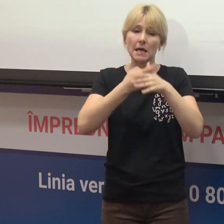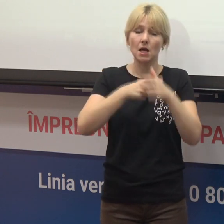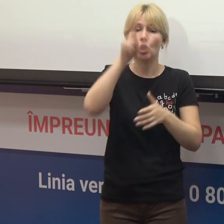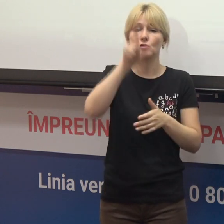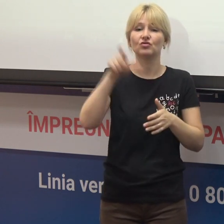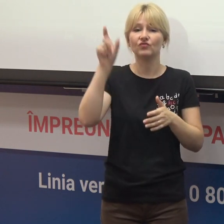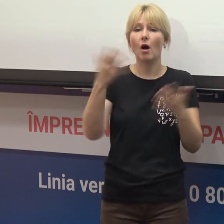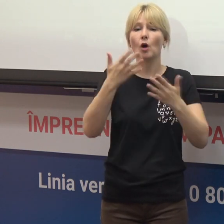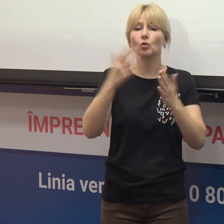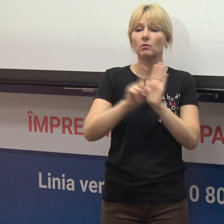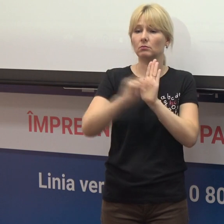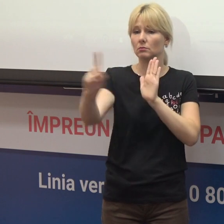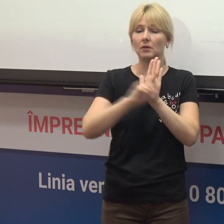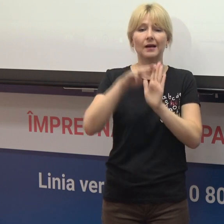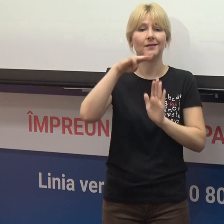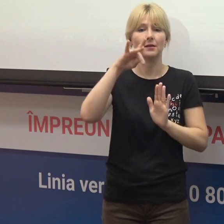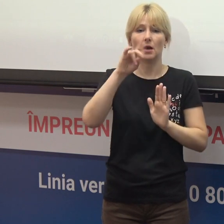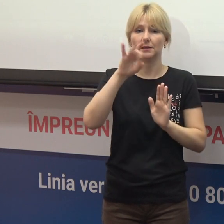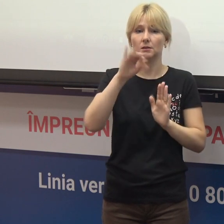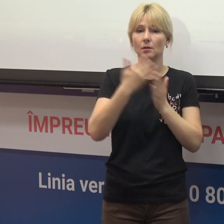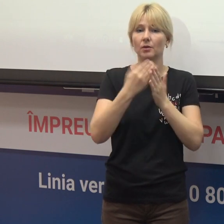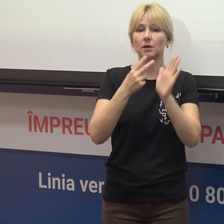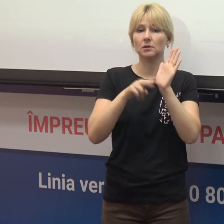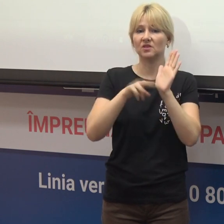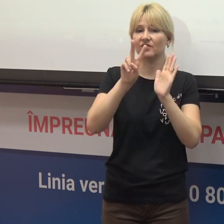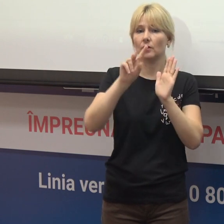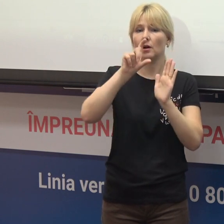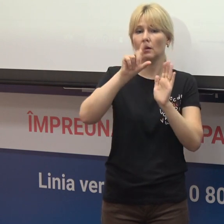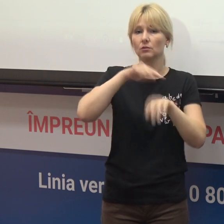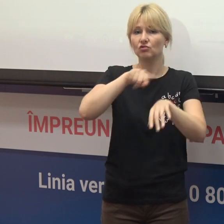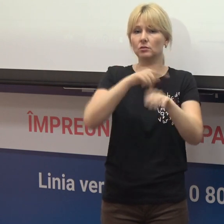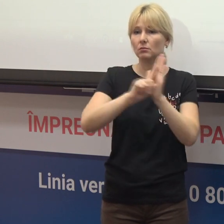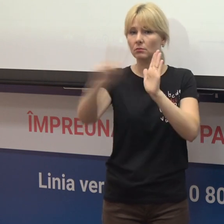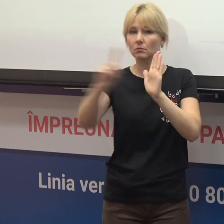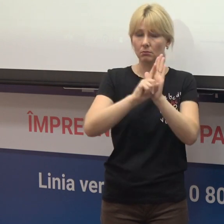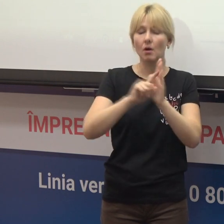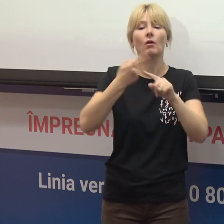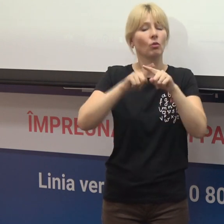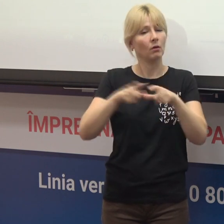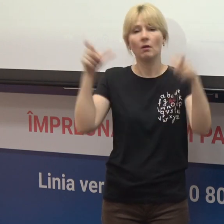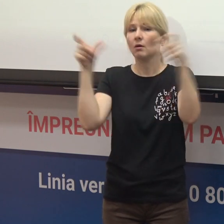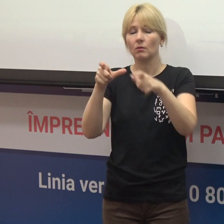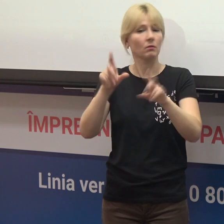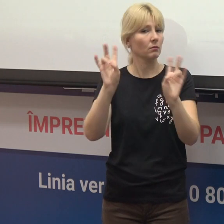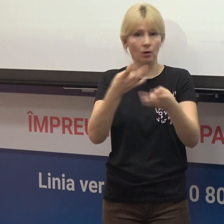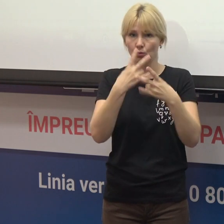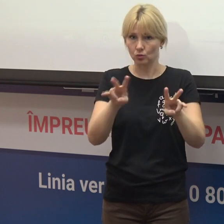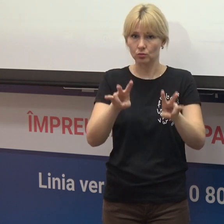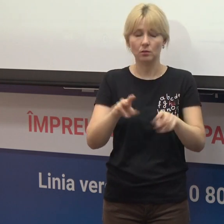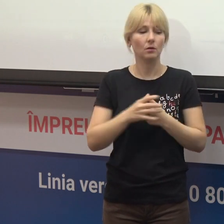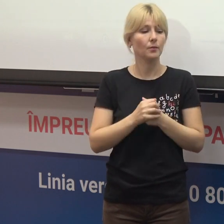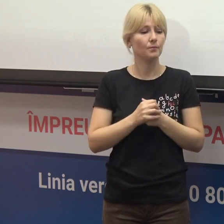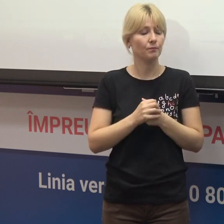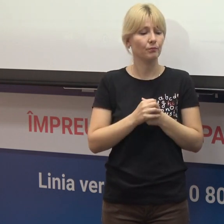depășește 24 ore de la momentul intrării în Republica Moldova și care, vă zic, vor